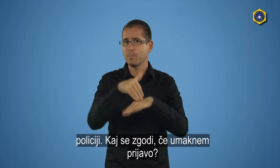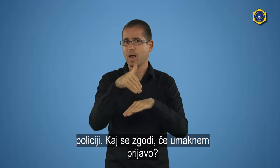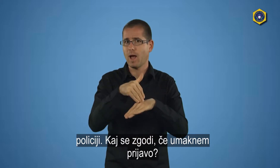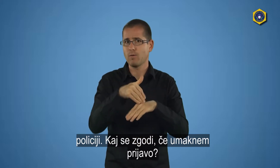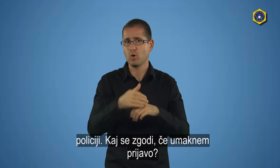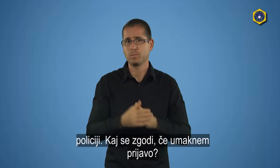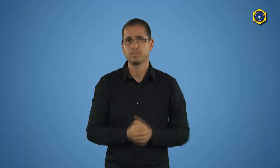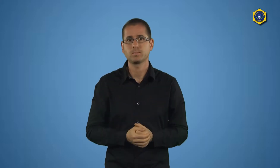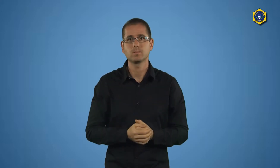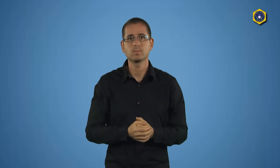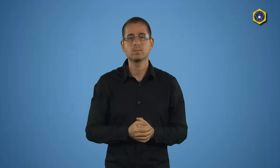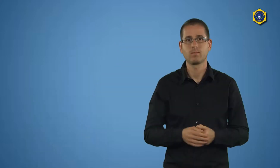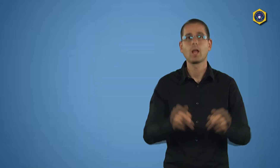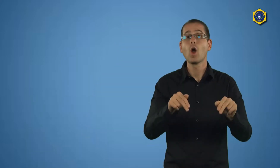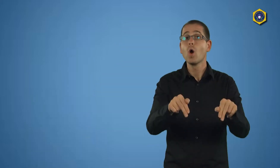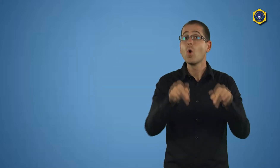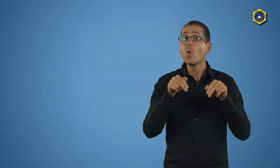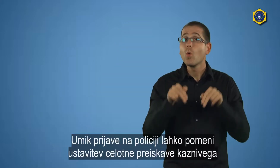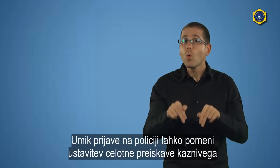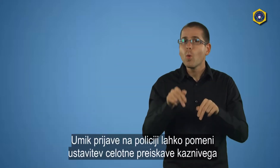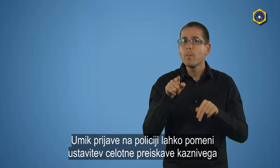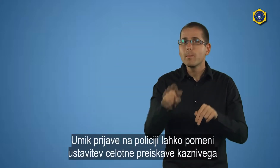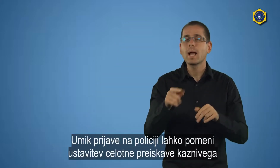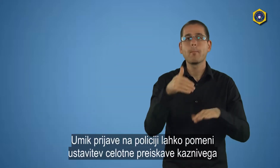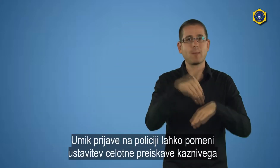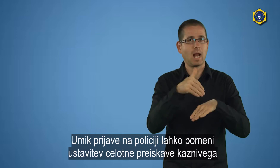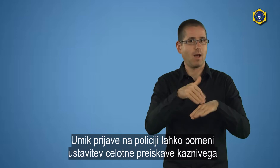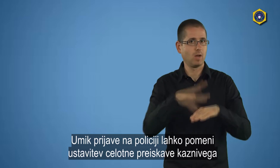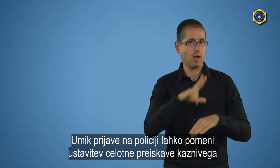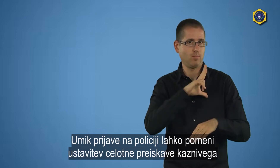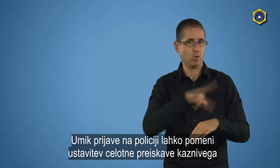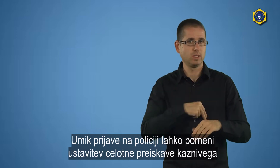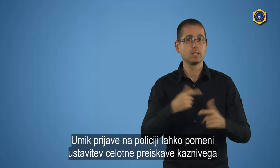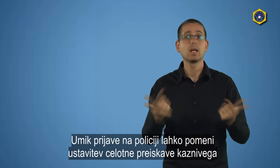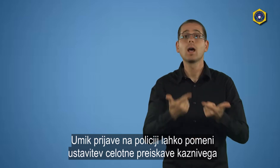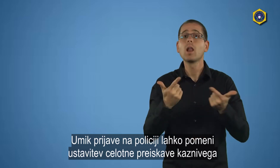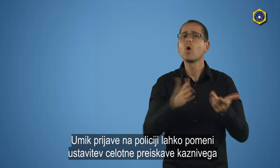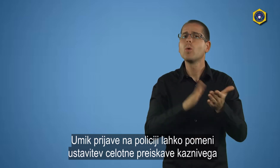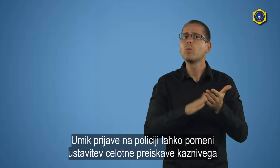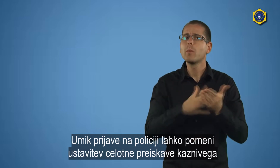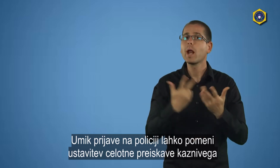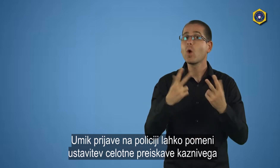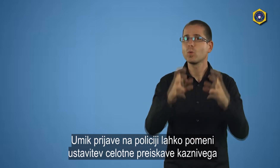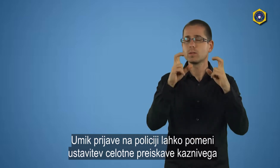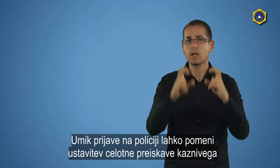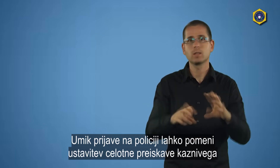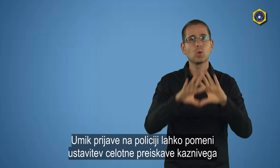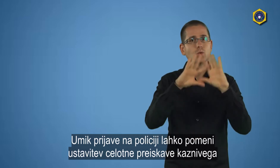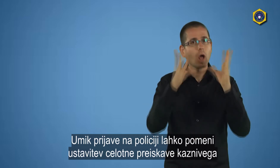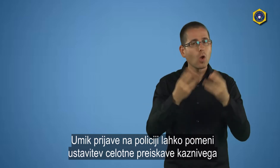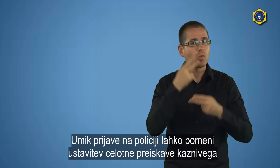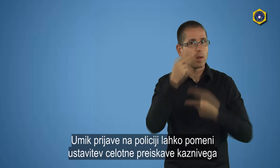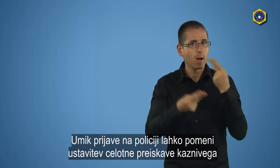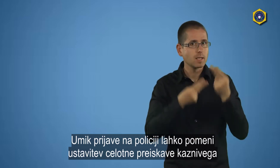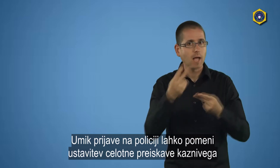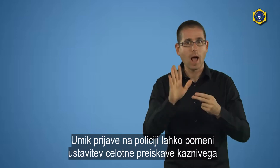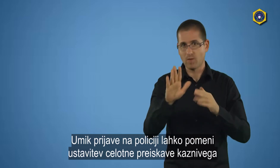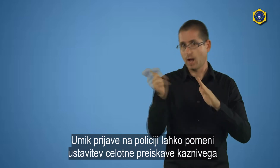če umaknem prijavo? Umik prijave na policiji lahko pomeni ustavitev celotne preiskave kaznivega dejanja